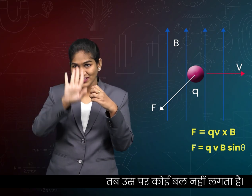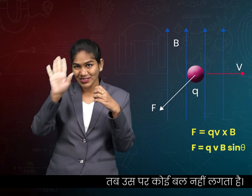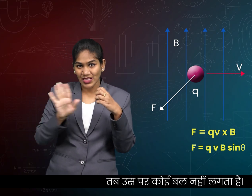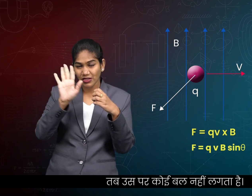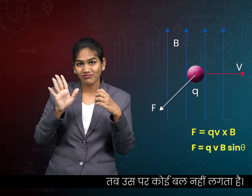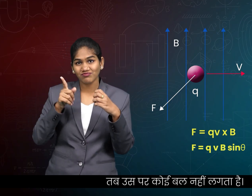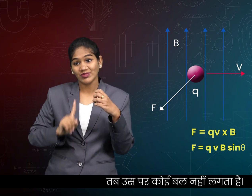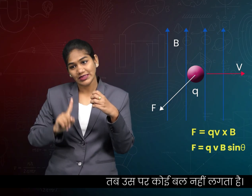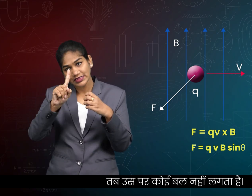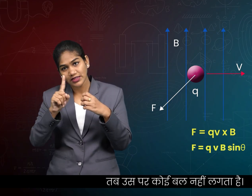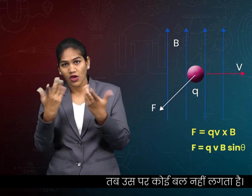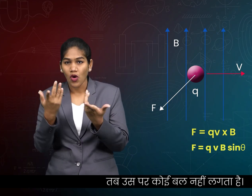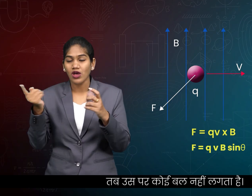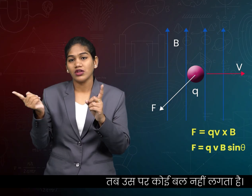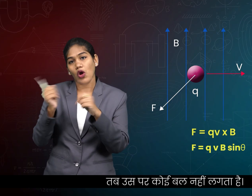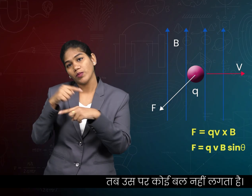है।